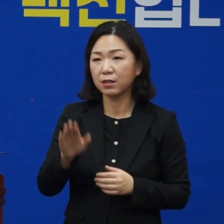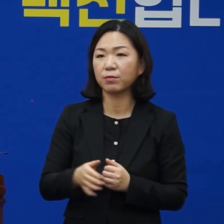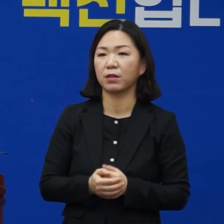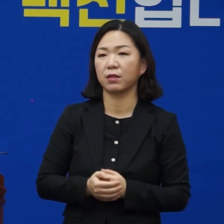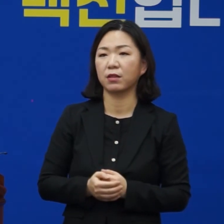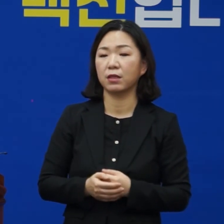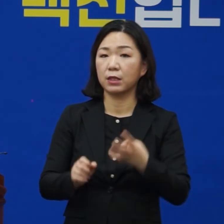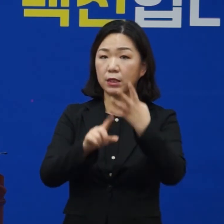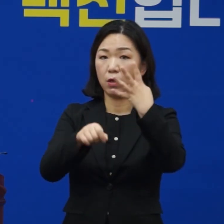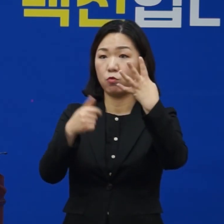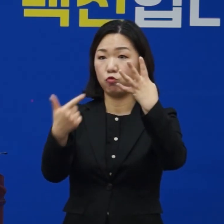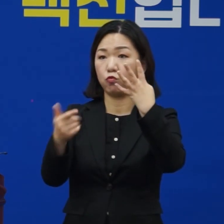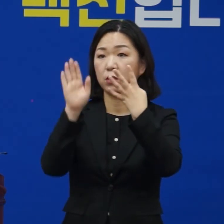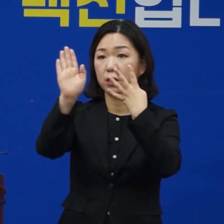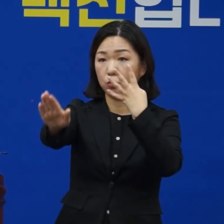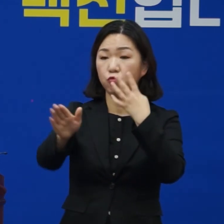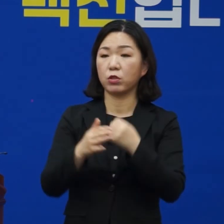다시